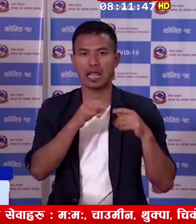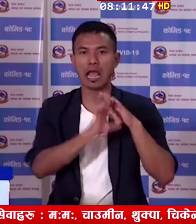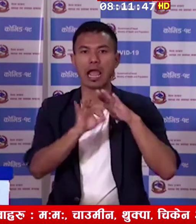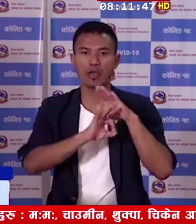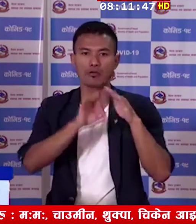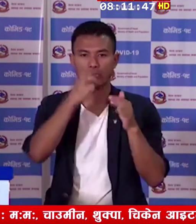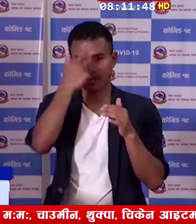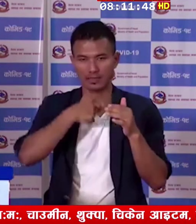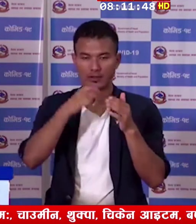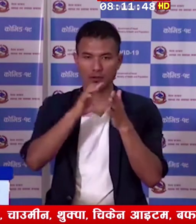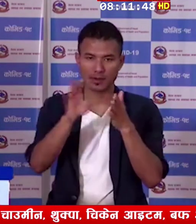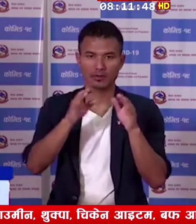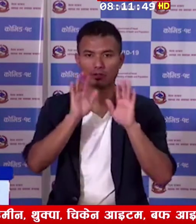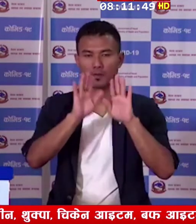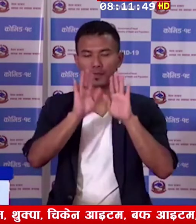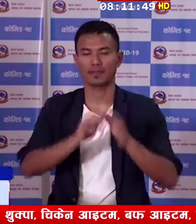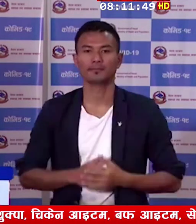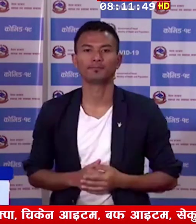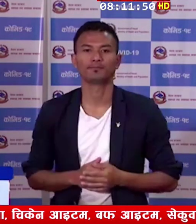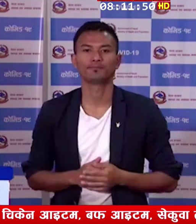मेरो व्यक्तिगत तर्फबाट धन्यवाद दिन चाहन्छु।